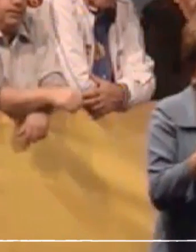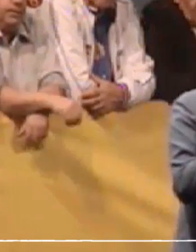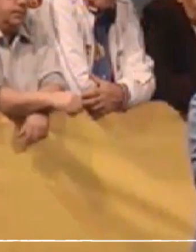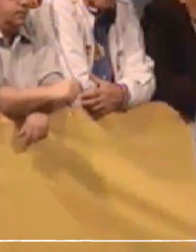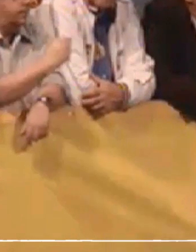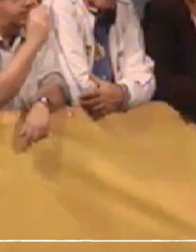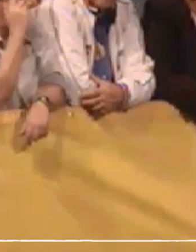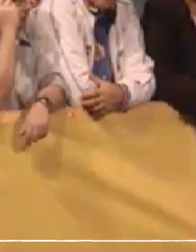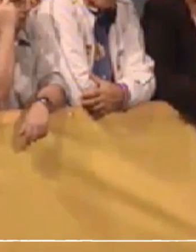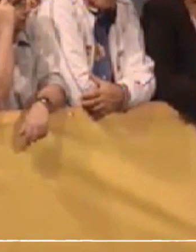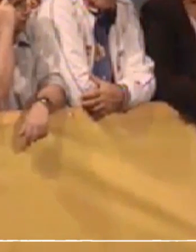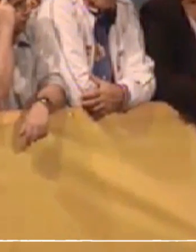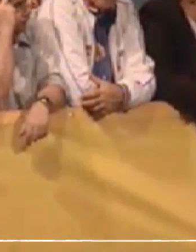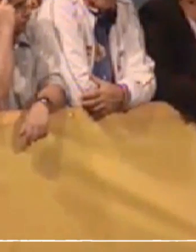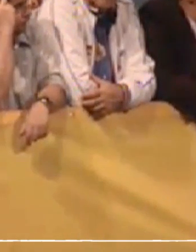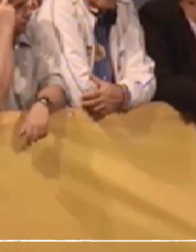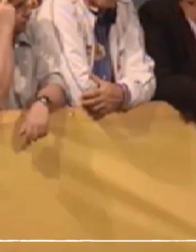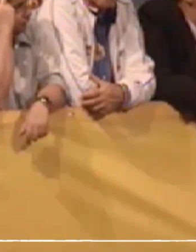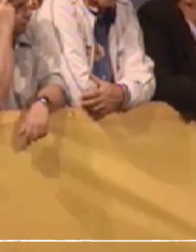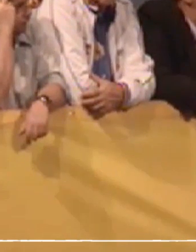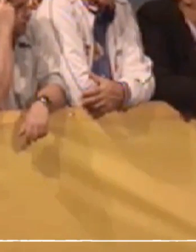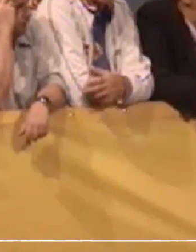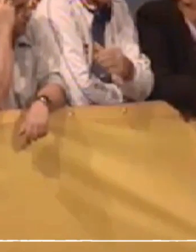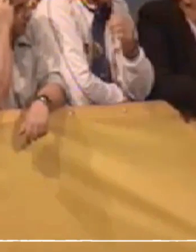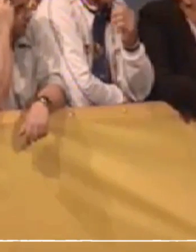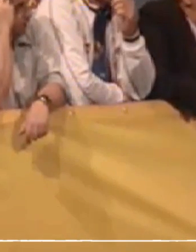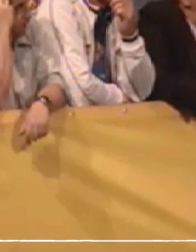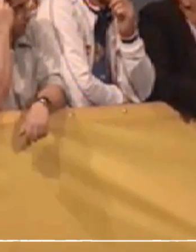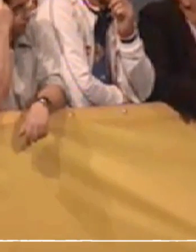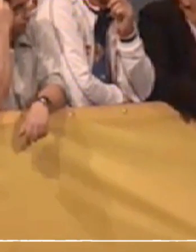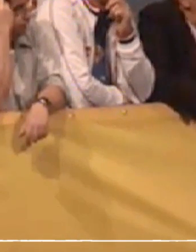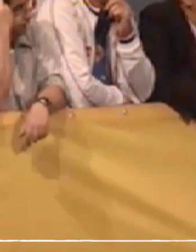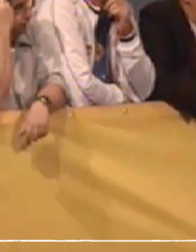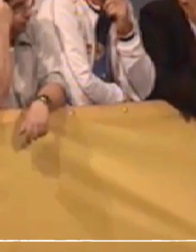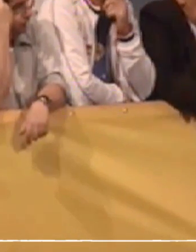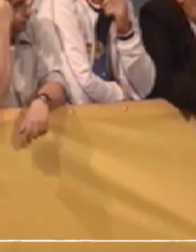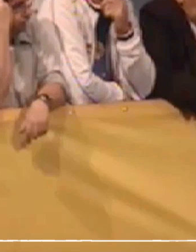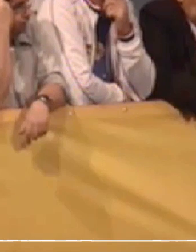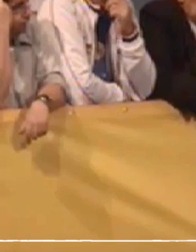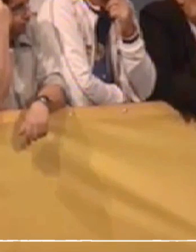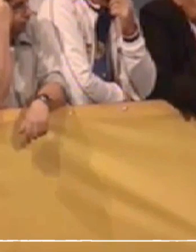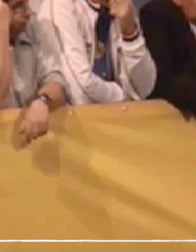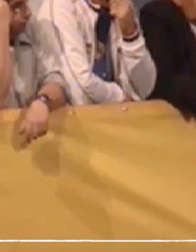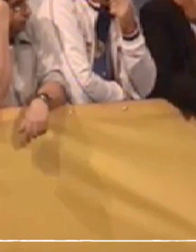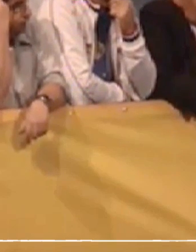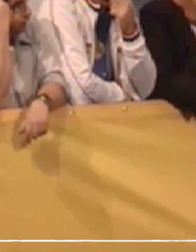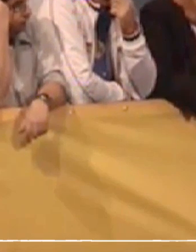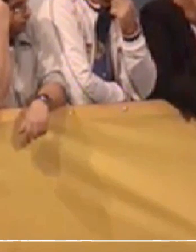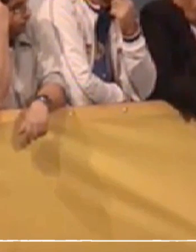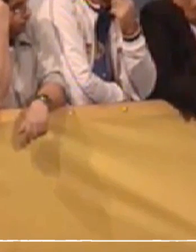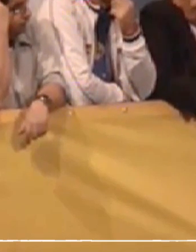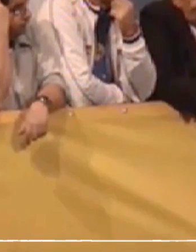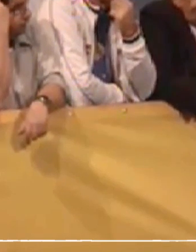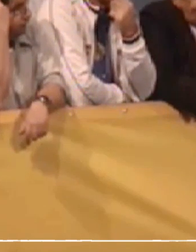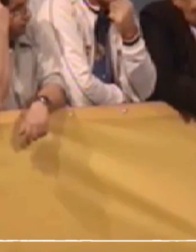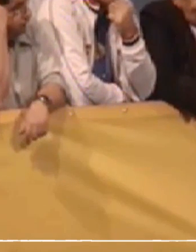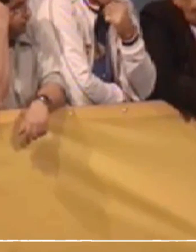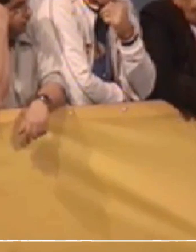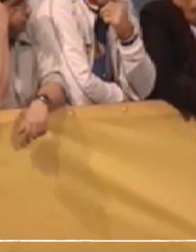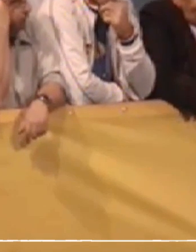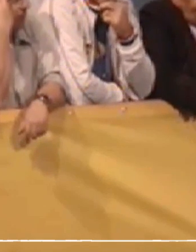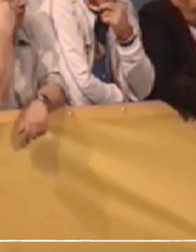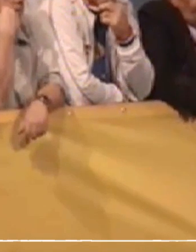as pessoas queriam fazer curso de profissionalização, de capacitação